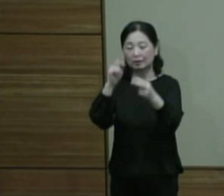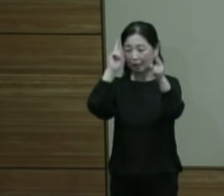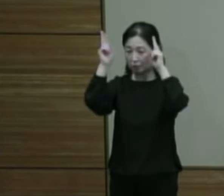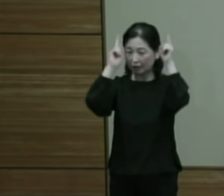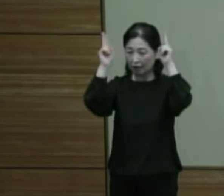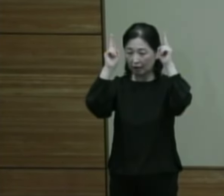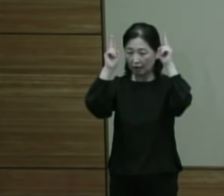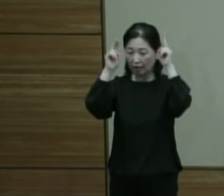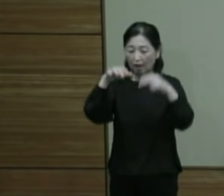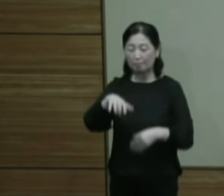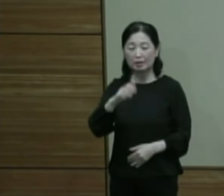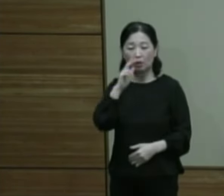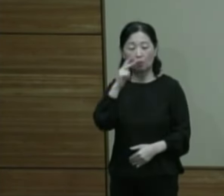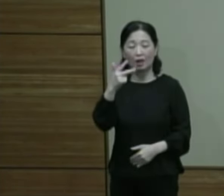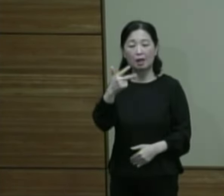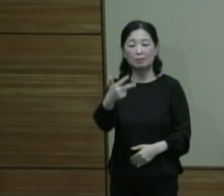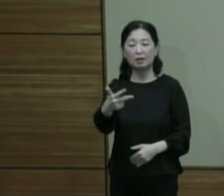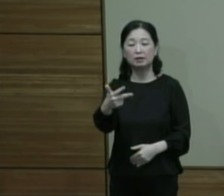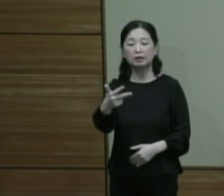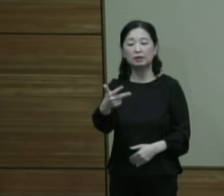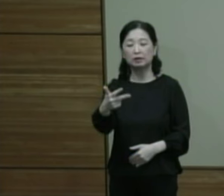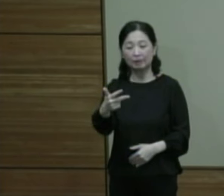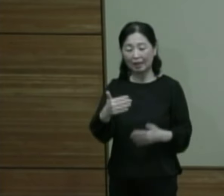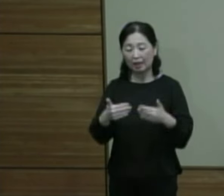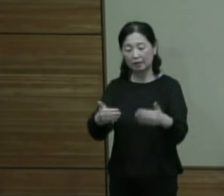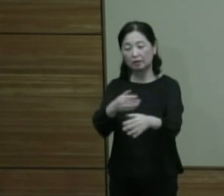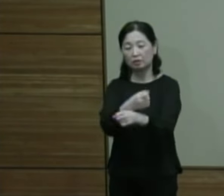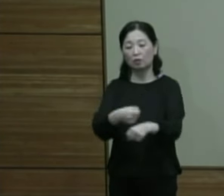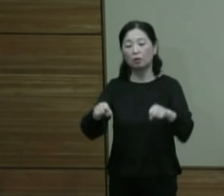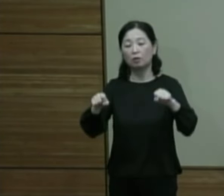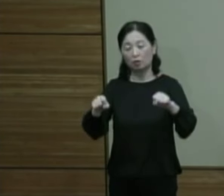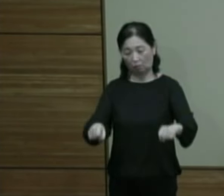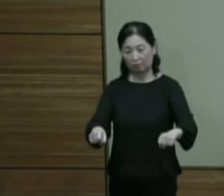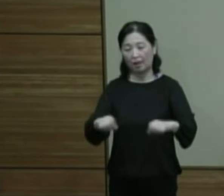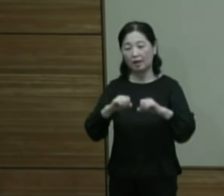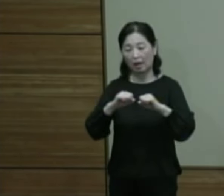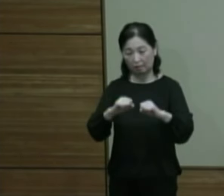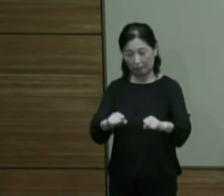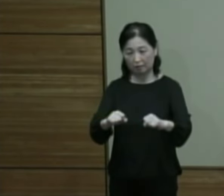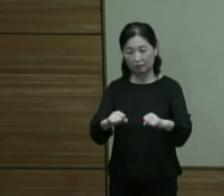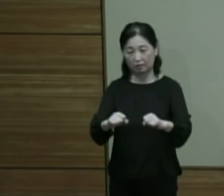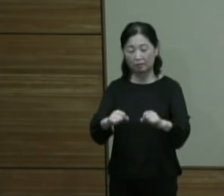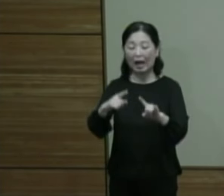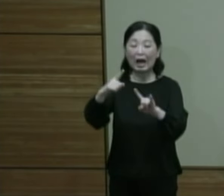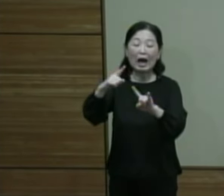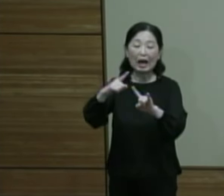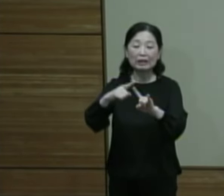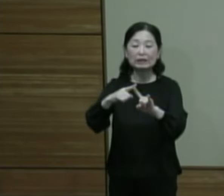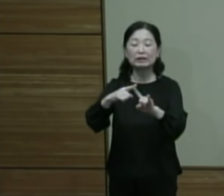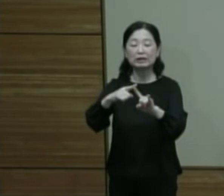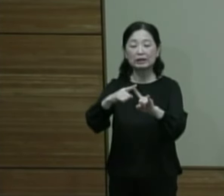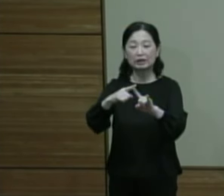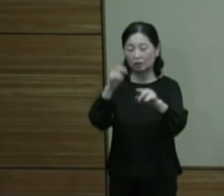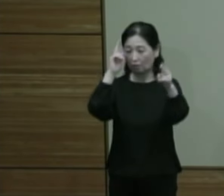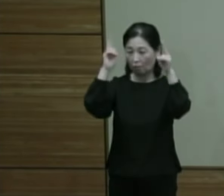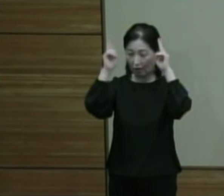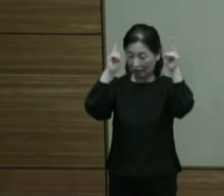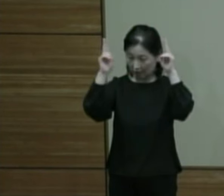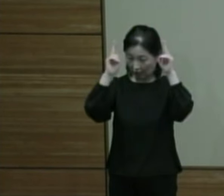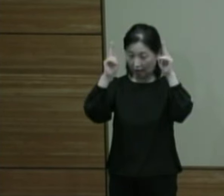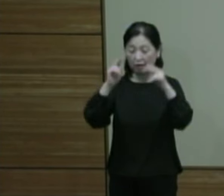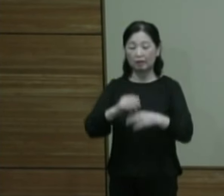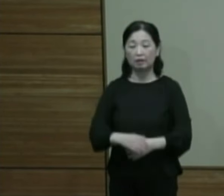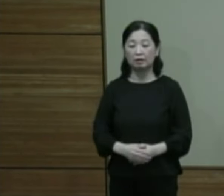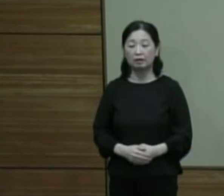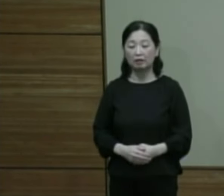所で進出協定をさせていただくことになっております。基本的には IT の会社でコールセンターの開設がメインでございます。